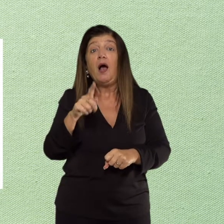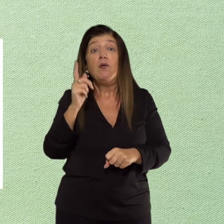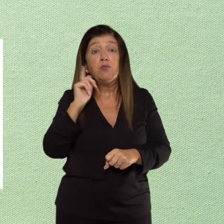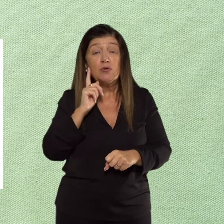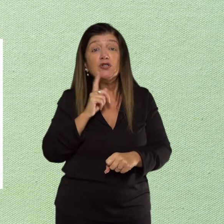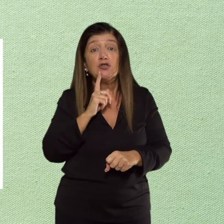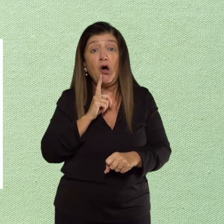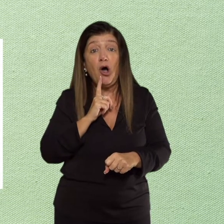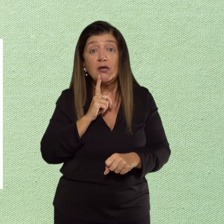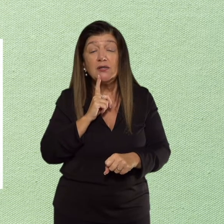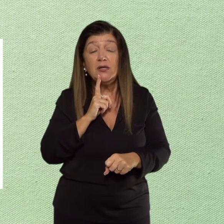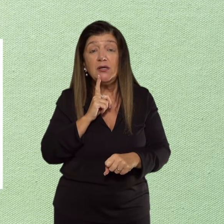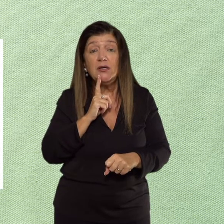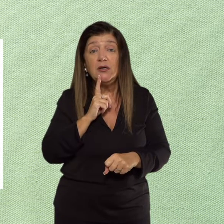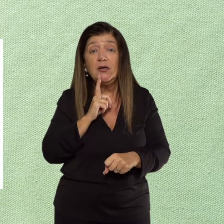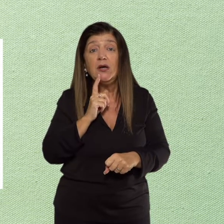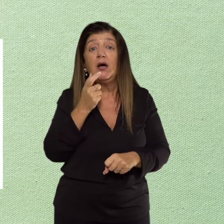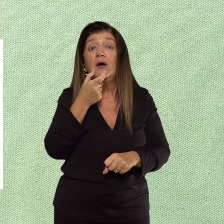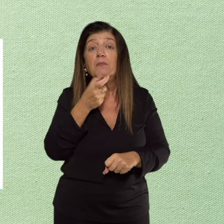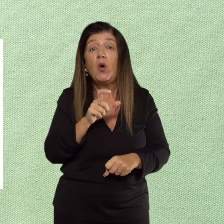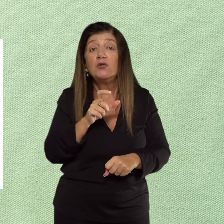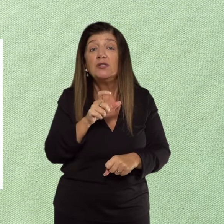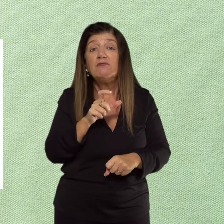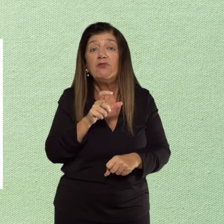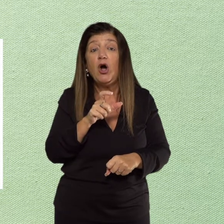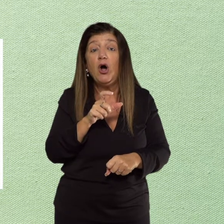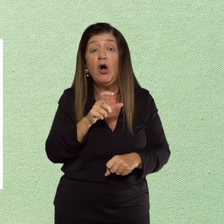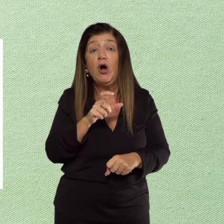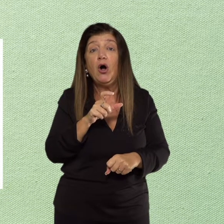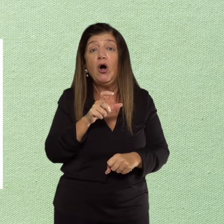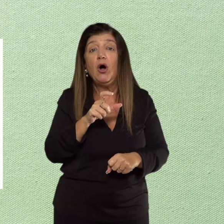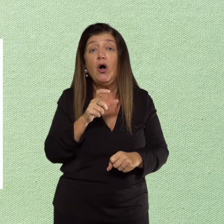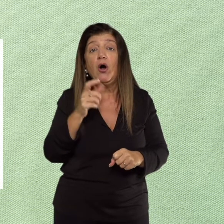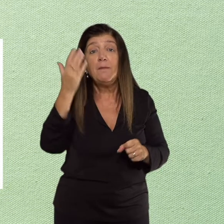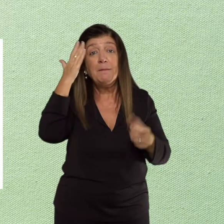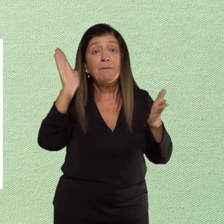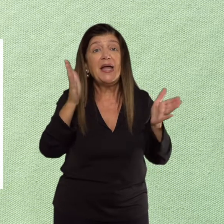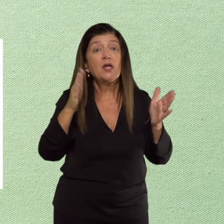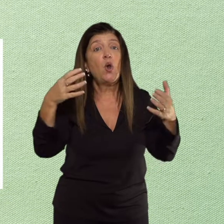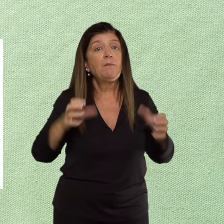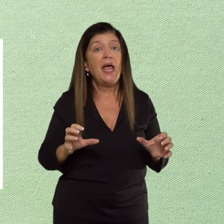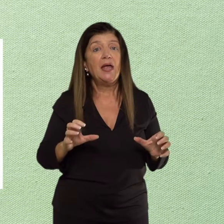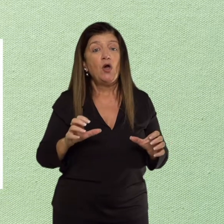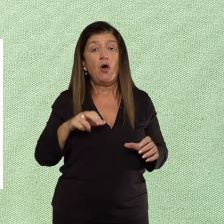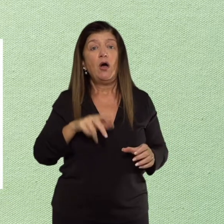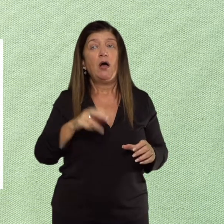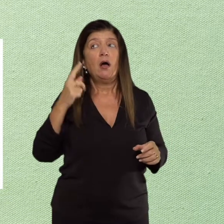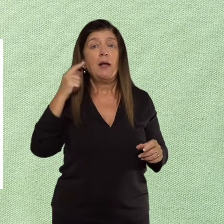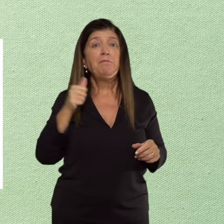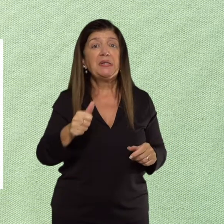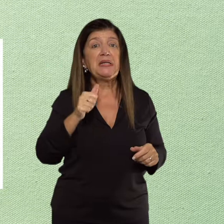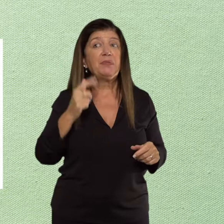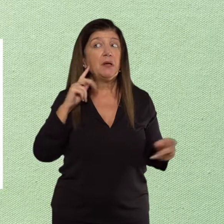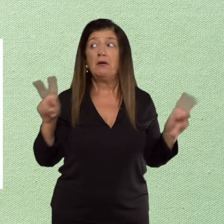mettono meno a, sono soggette meno al pericolo in un percorso più breve.